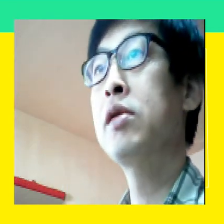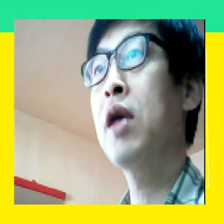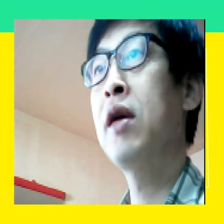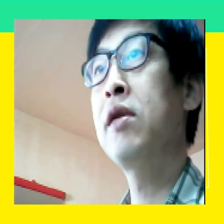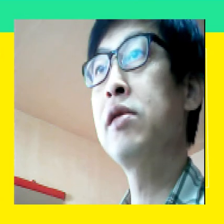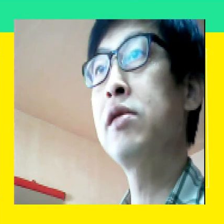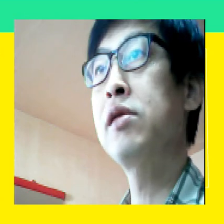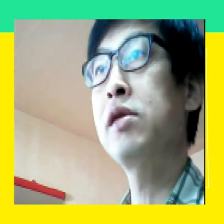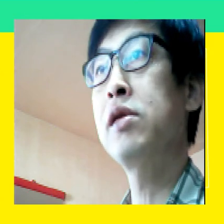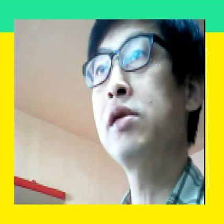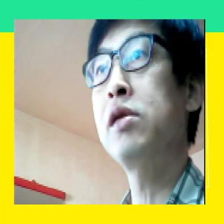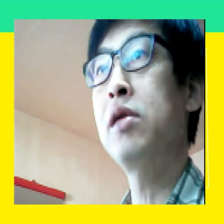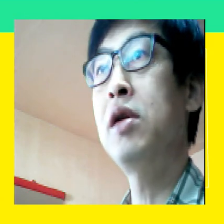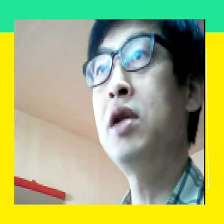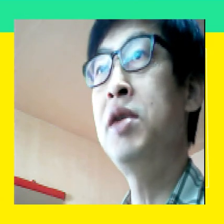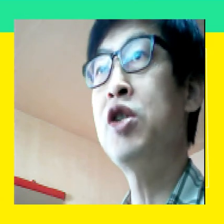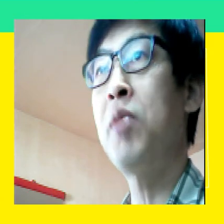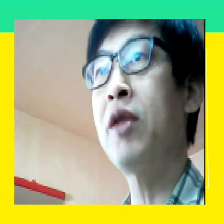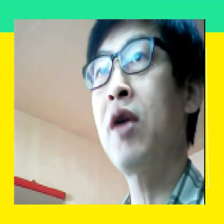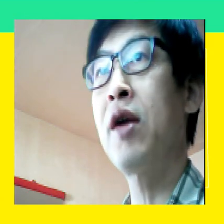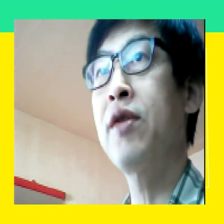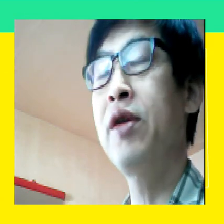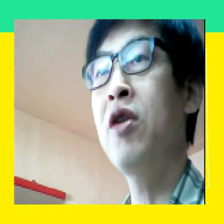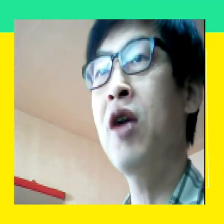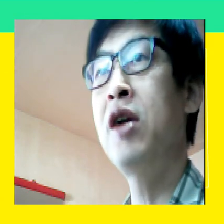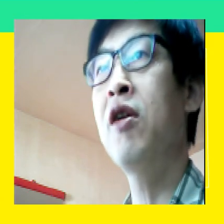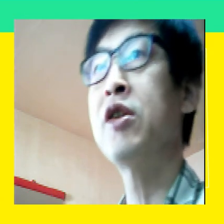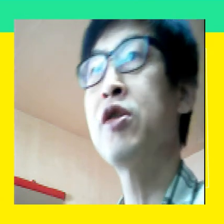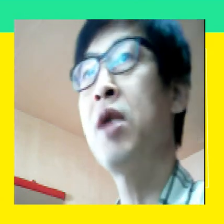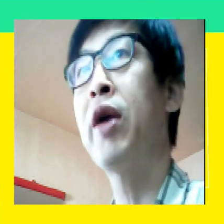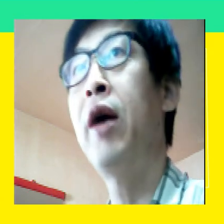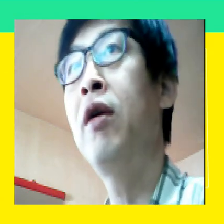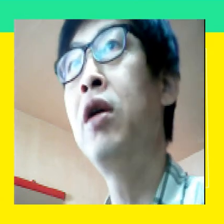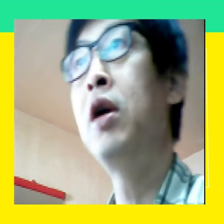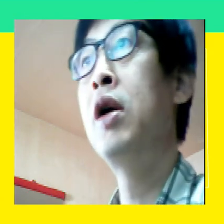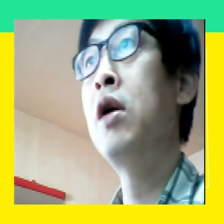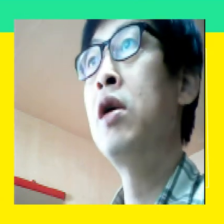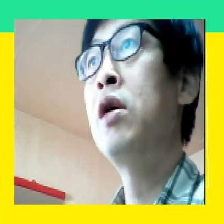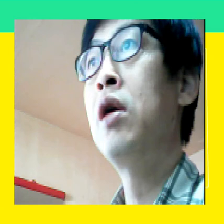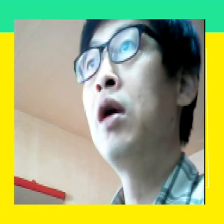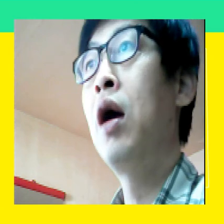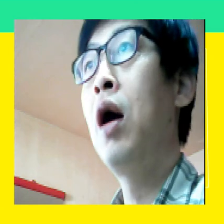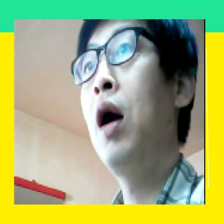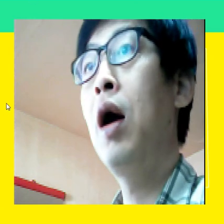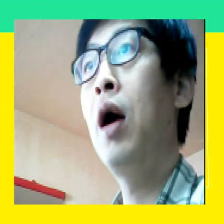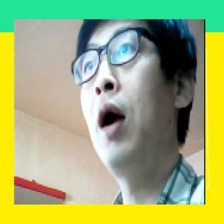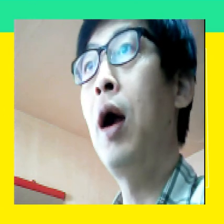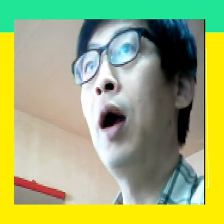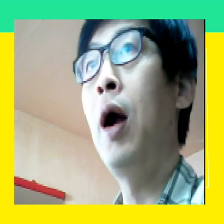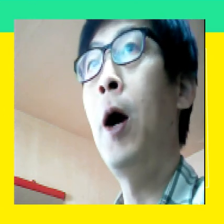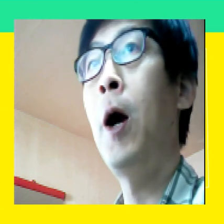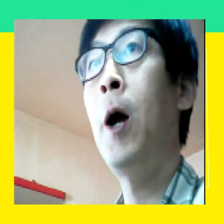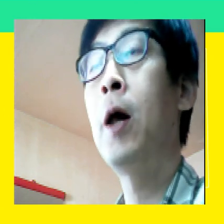이렇게 이미지를 만들어 놨어요 이걸 가지고 해볼게요 아